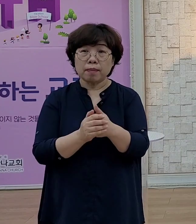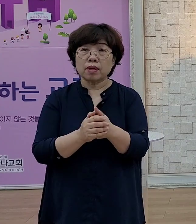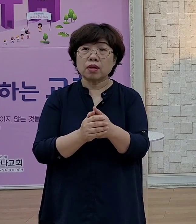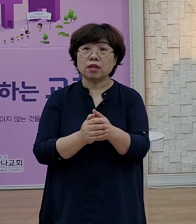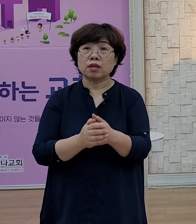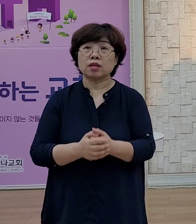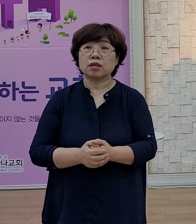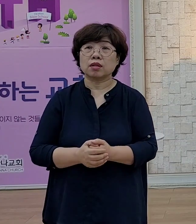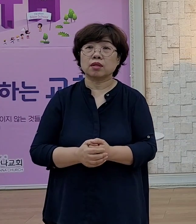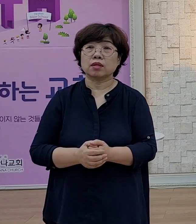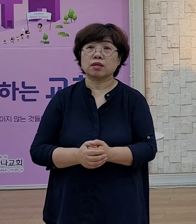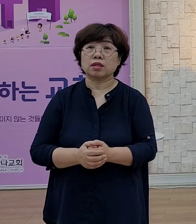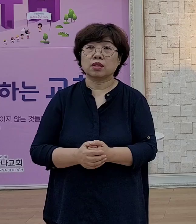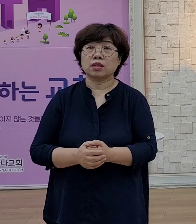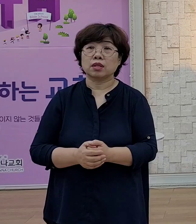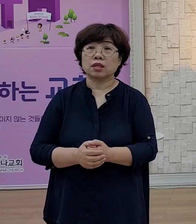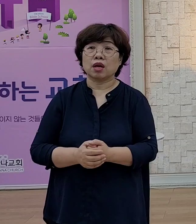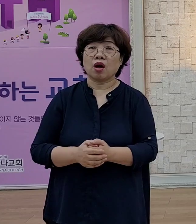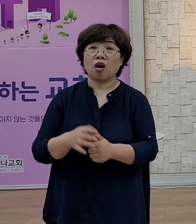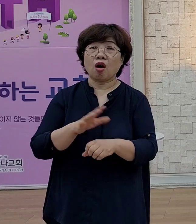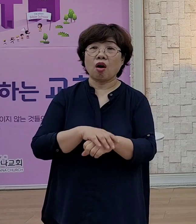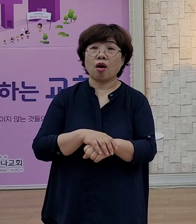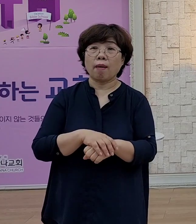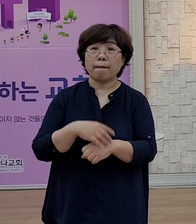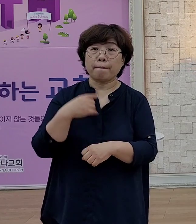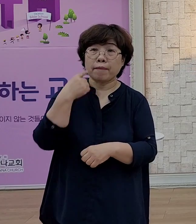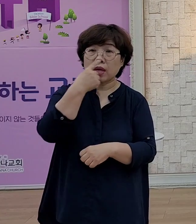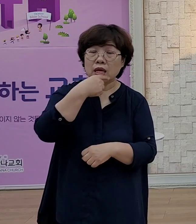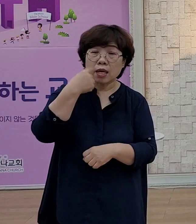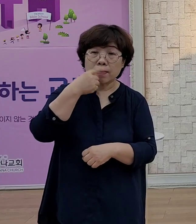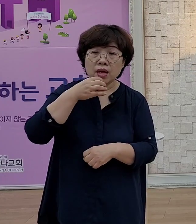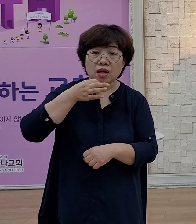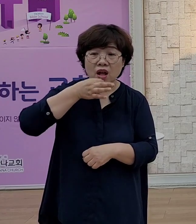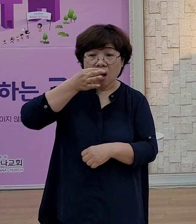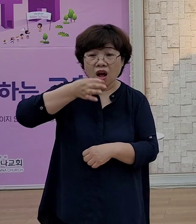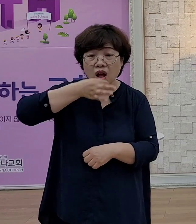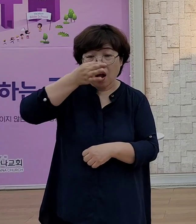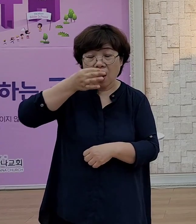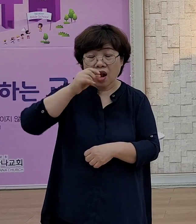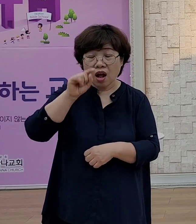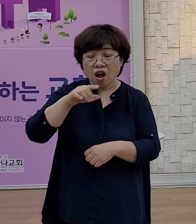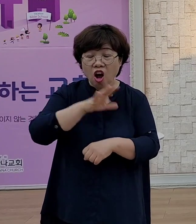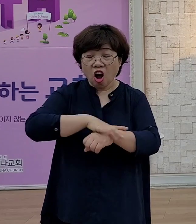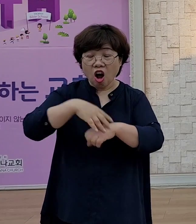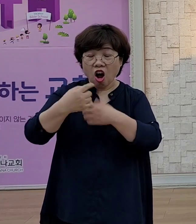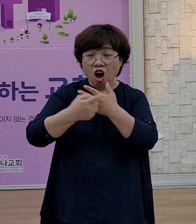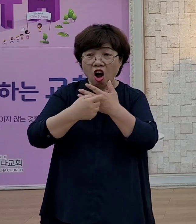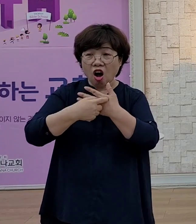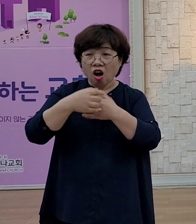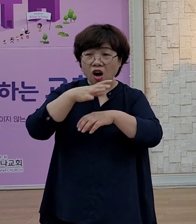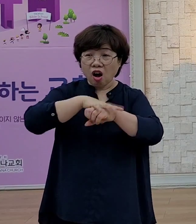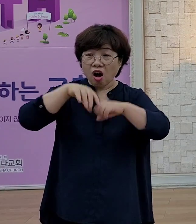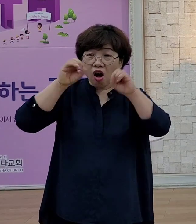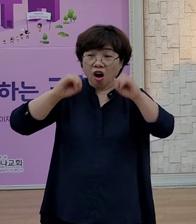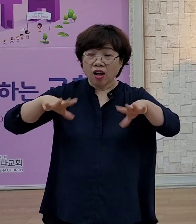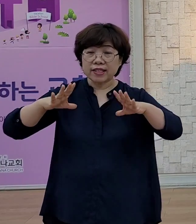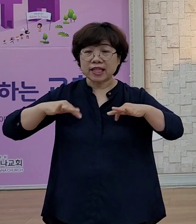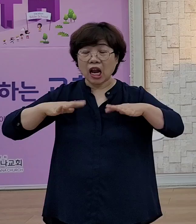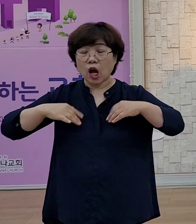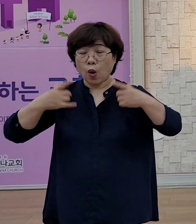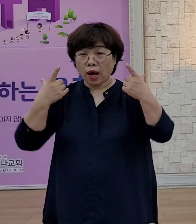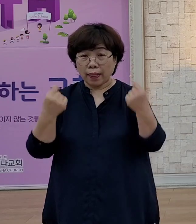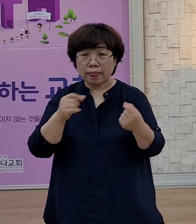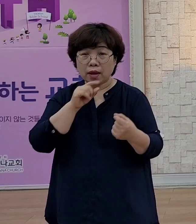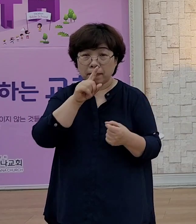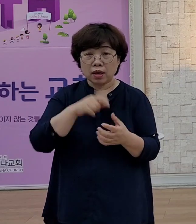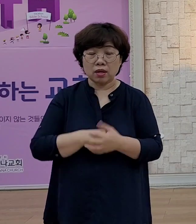뭐라 한다고요? 16절에 입에서 허탄한 자랑을 한다.